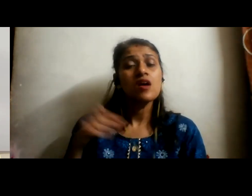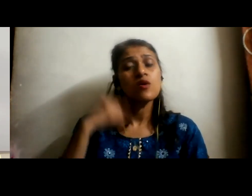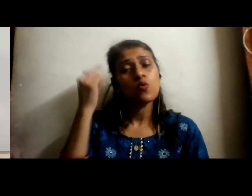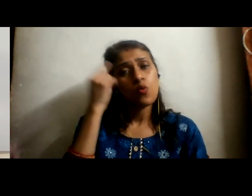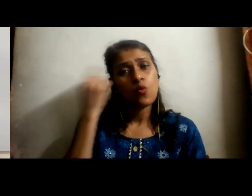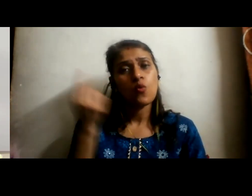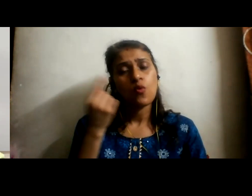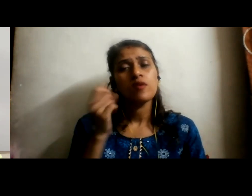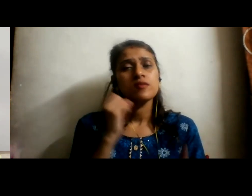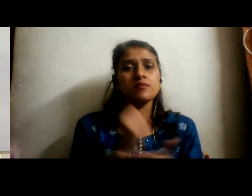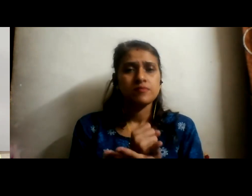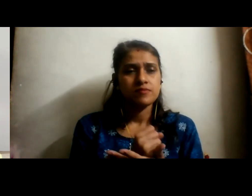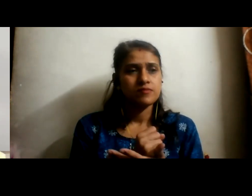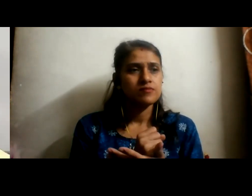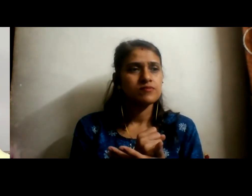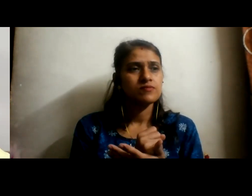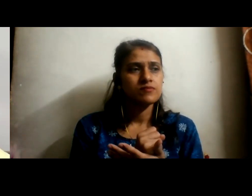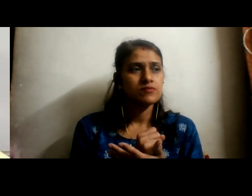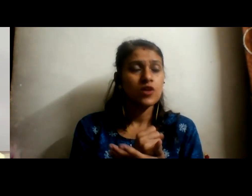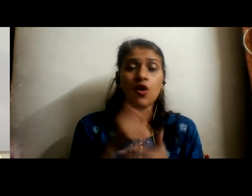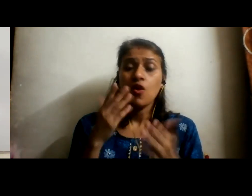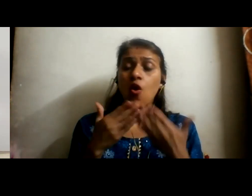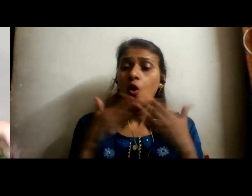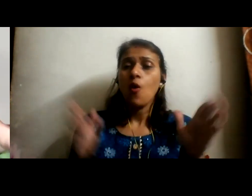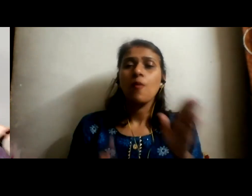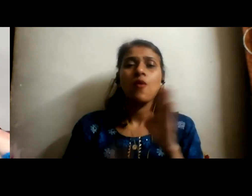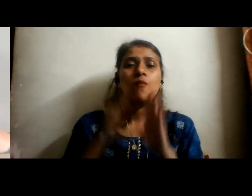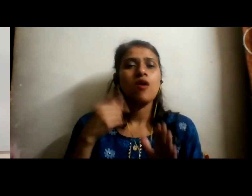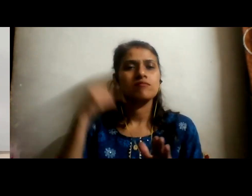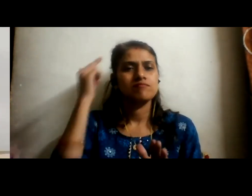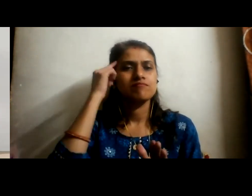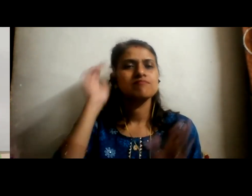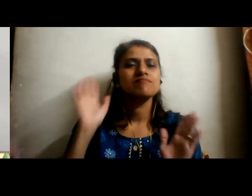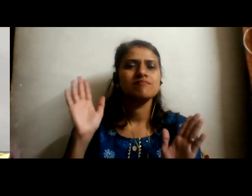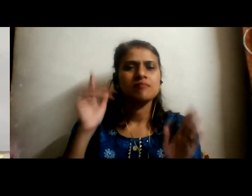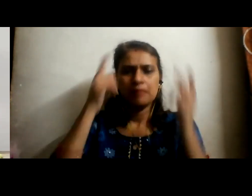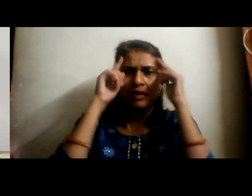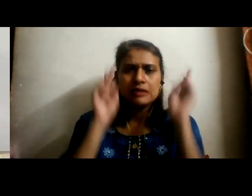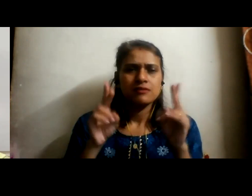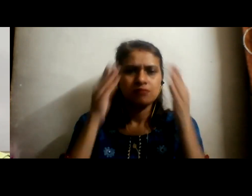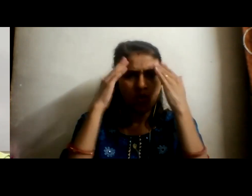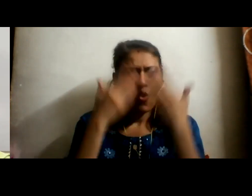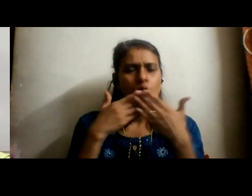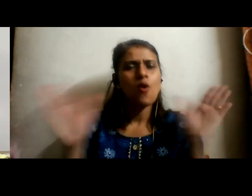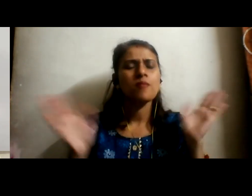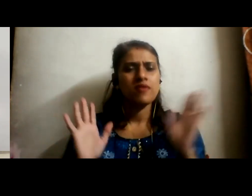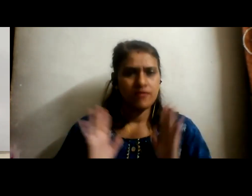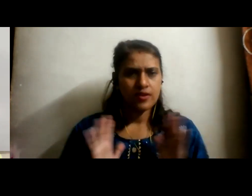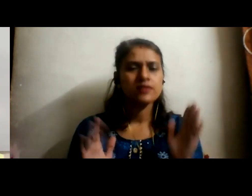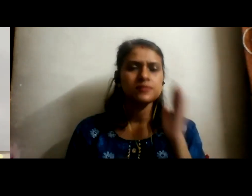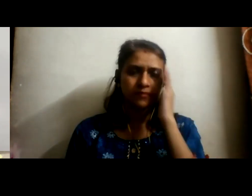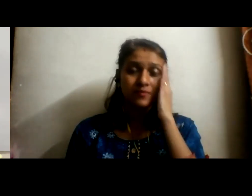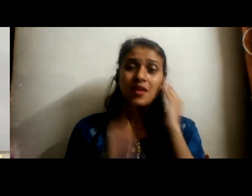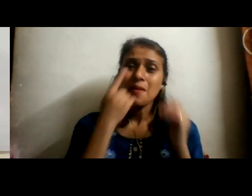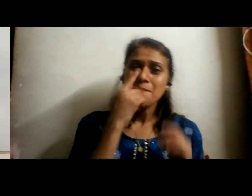कि वी नीड टू एक्सप्लोर दैट। So somewhere I think it is both ways, not just parents